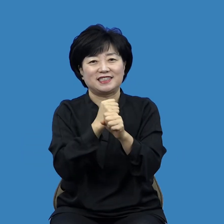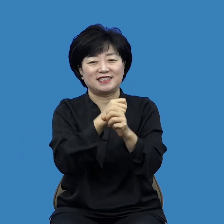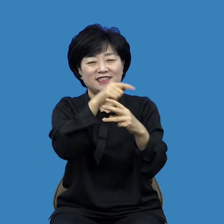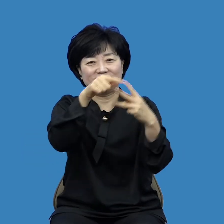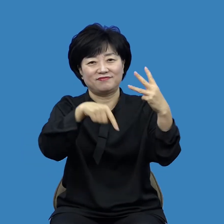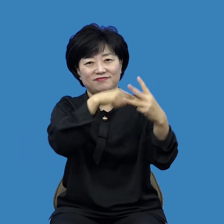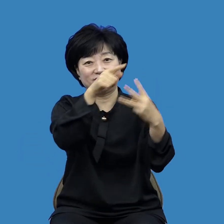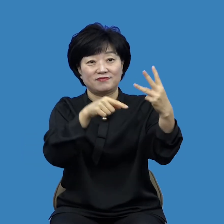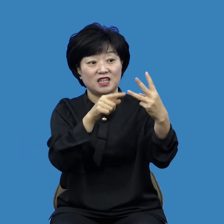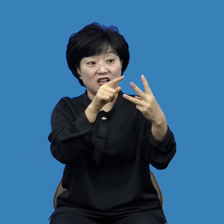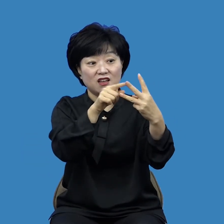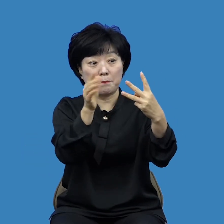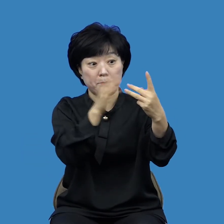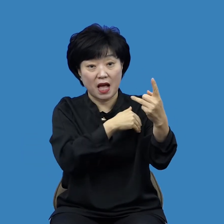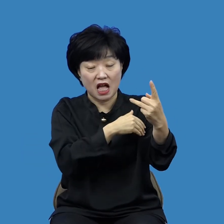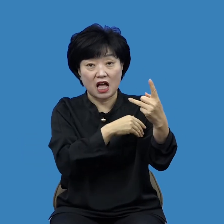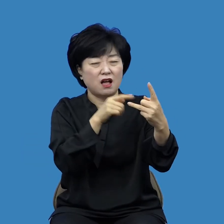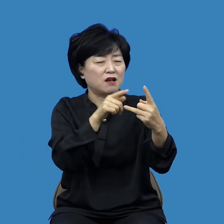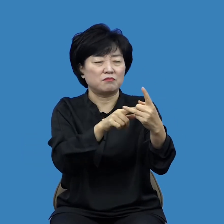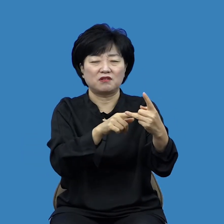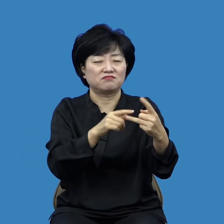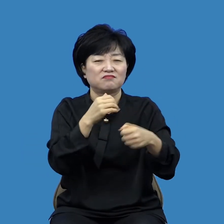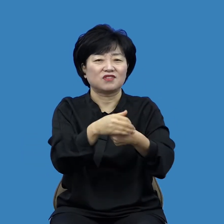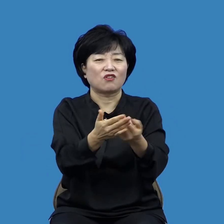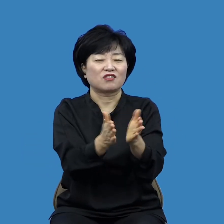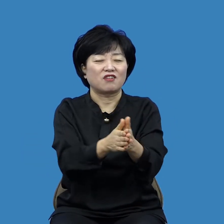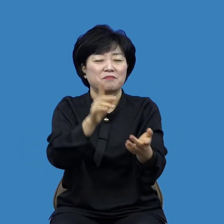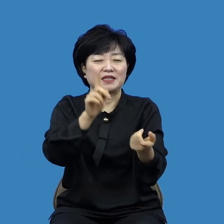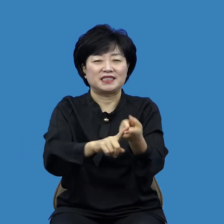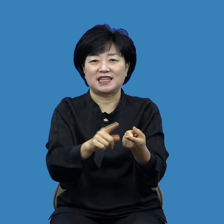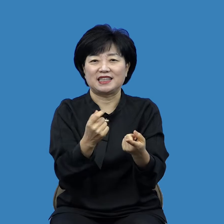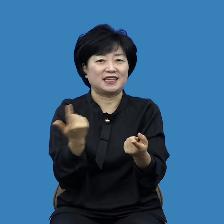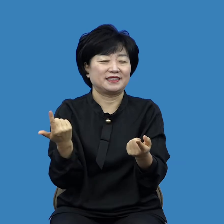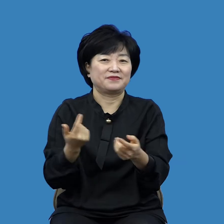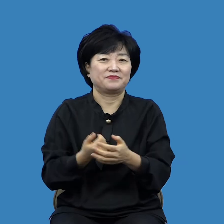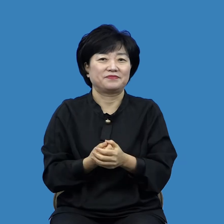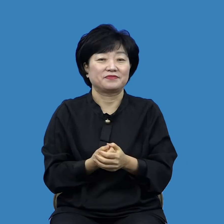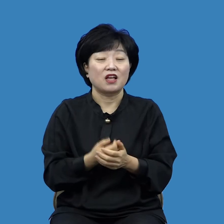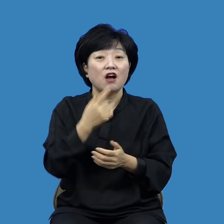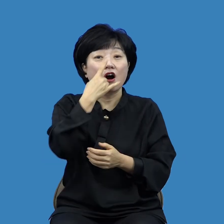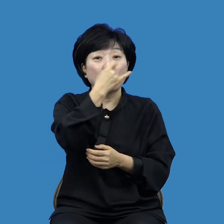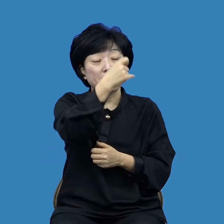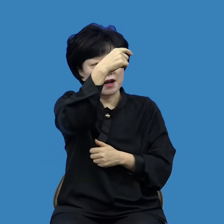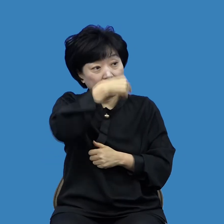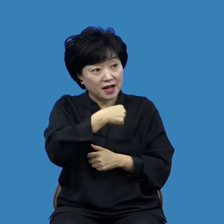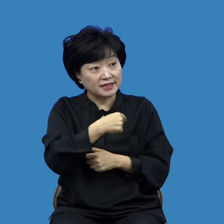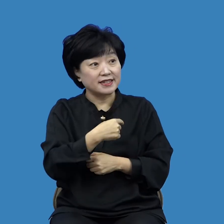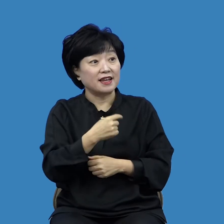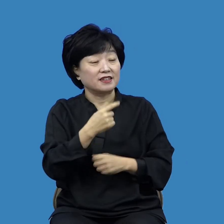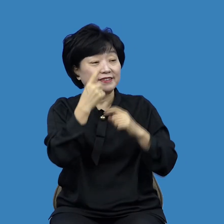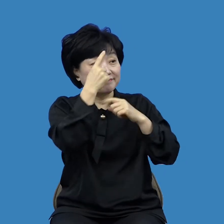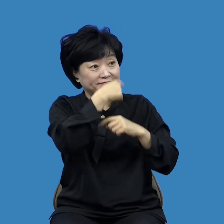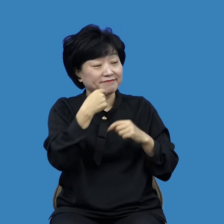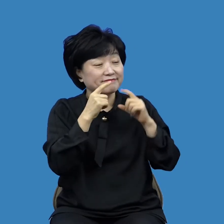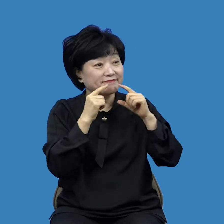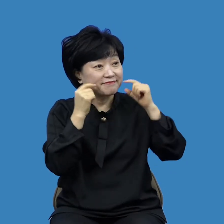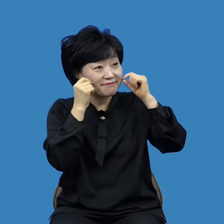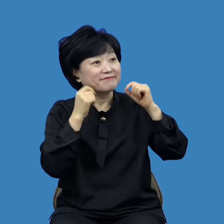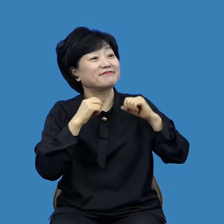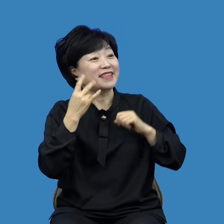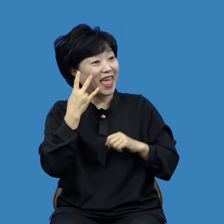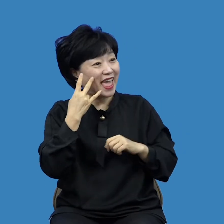성경적인 순종이 아니에요. 예를 들어서 엄마가 뭐를 해라 그랬어. 그러면은요, 항상 웃는 얼굴로 기쁘게 예 그러고 해야